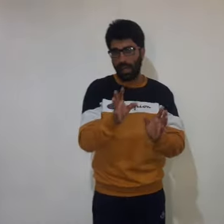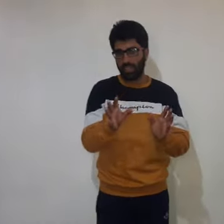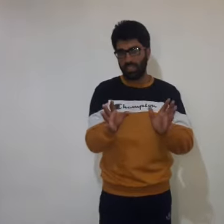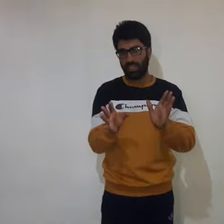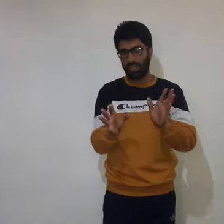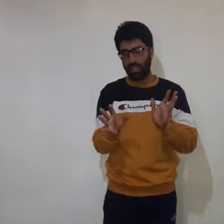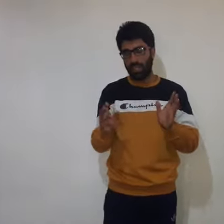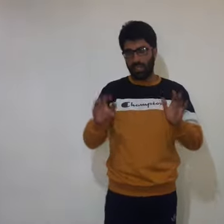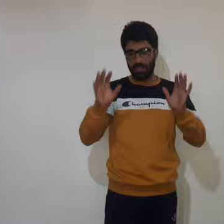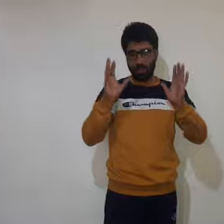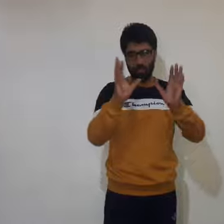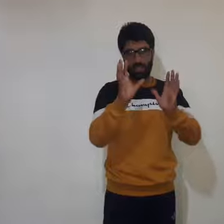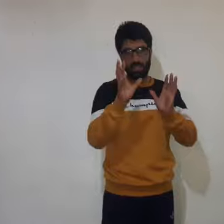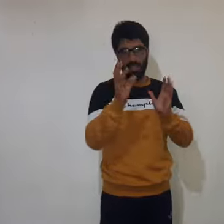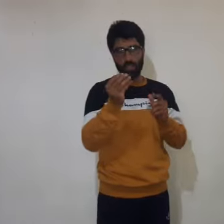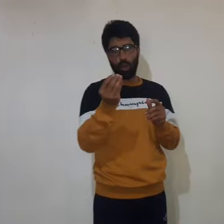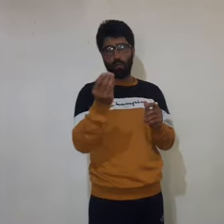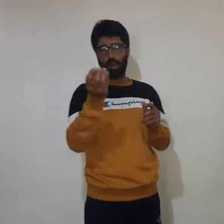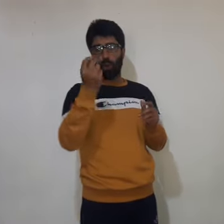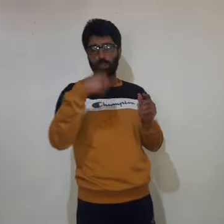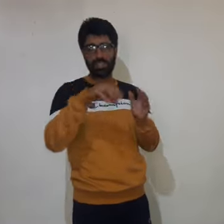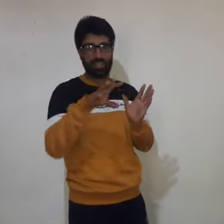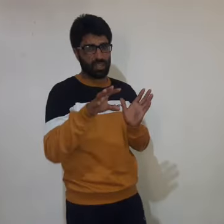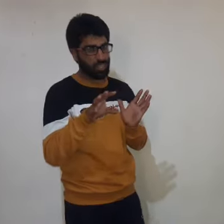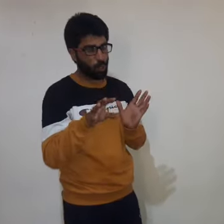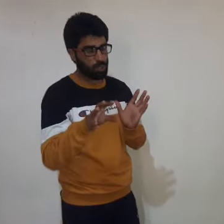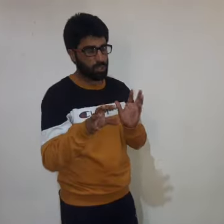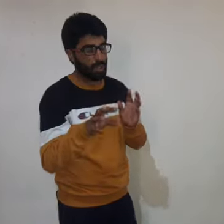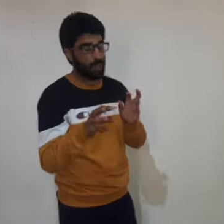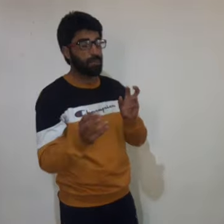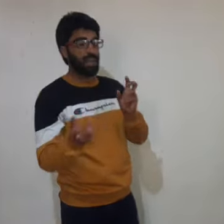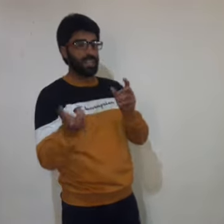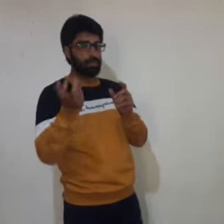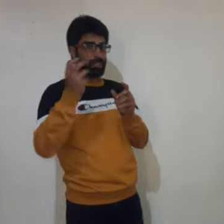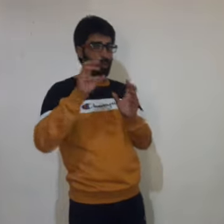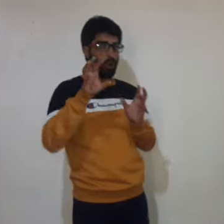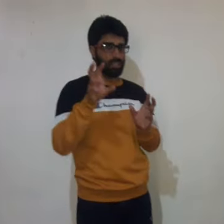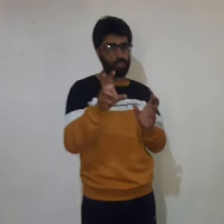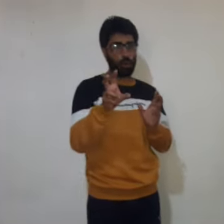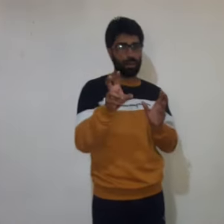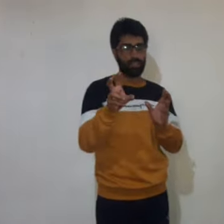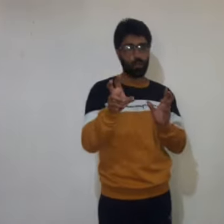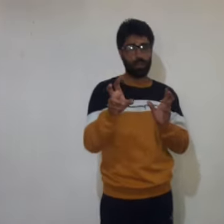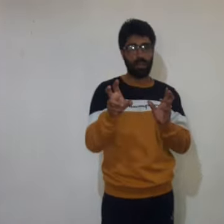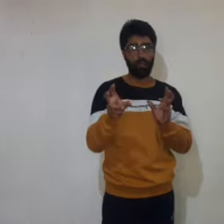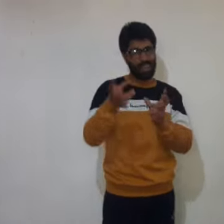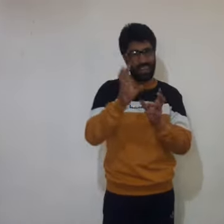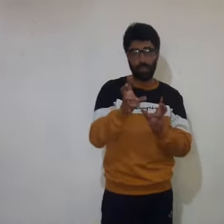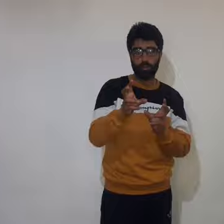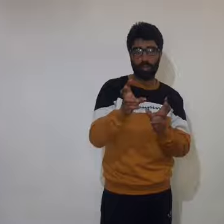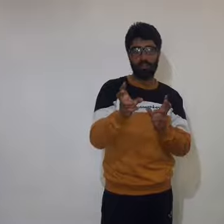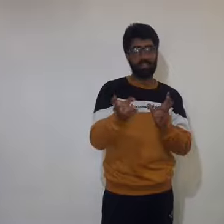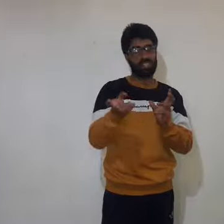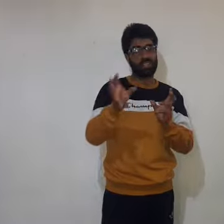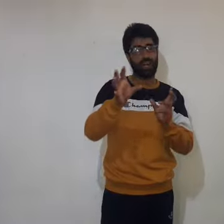इस छींकने से? जब हम छींकेंगे जो हमारी माउथ की सिक्रीशन होती है, इसमें जो वाटर ड्रॉपलेट्स होते हैं वो नेकेड होते हैं, विच वी सीन अंडर